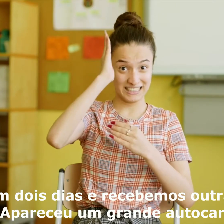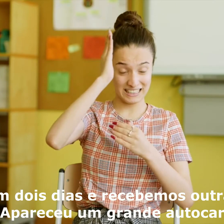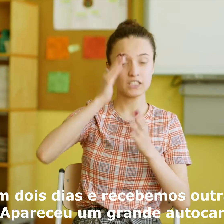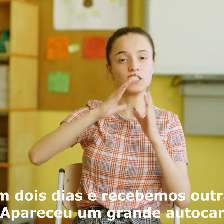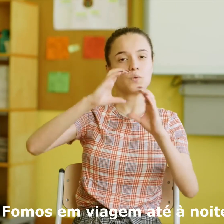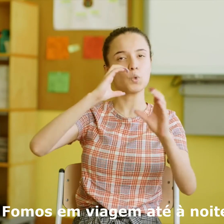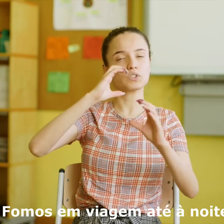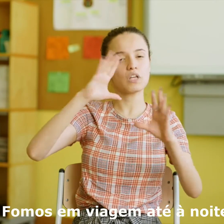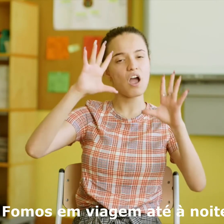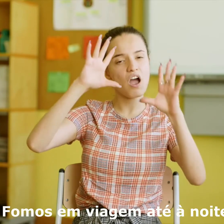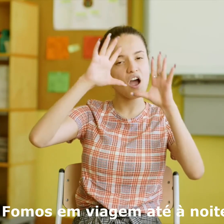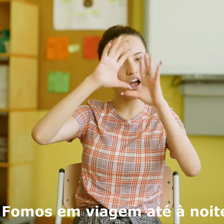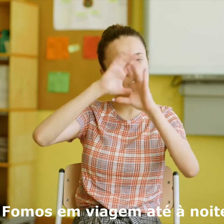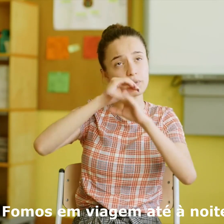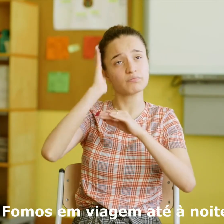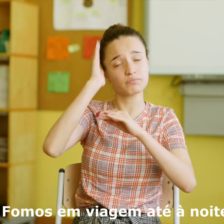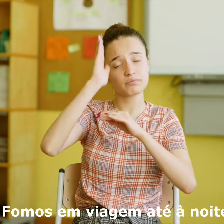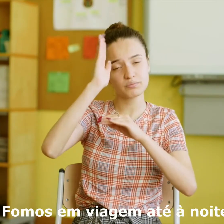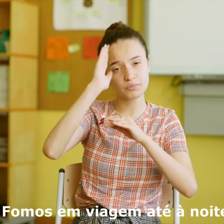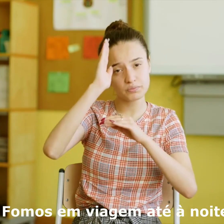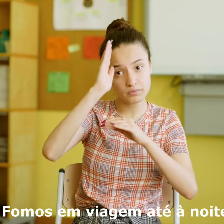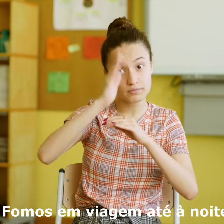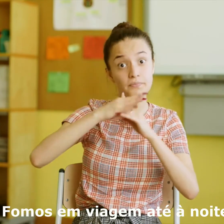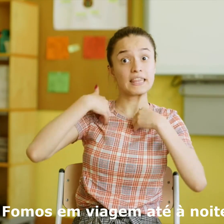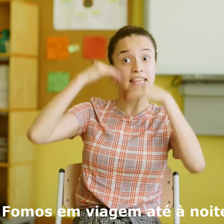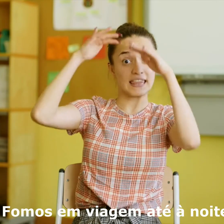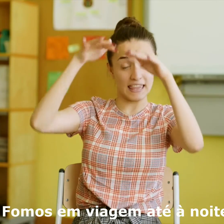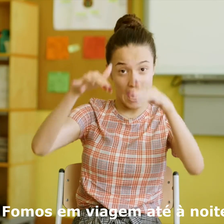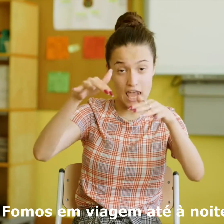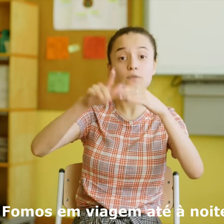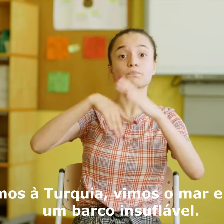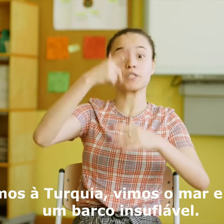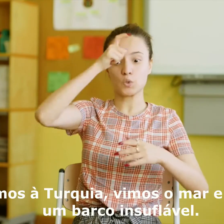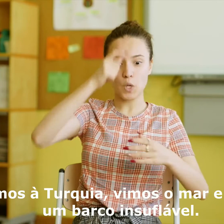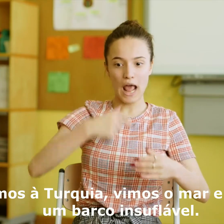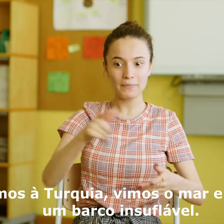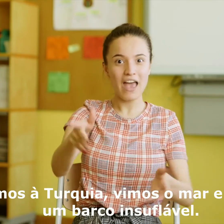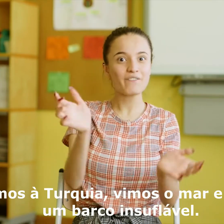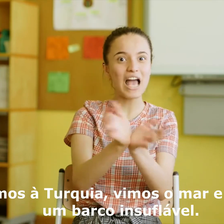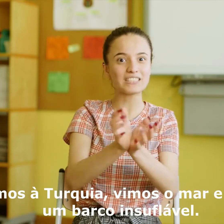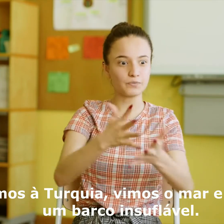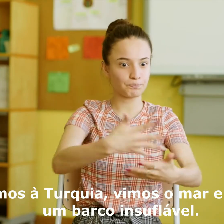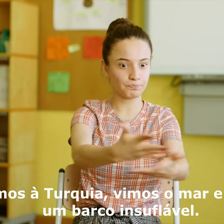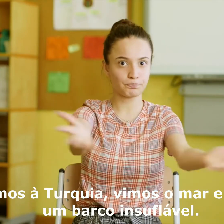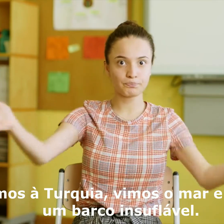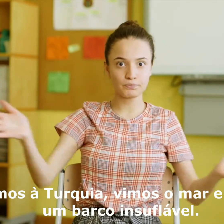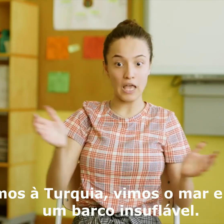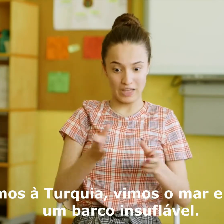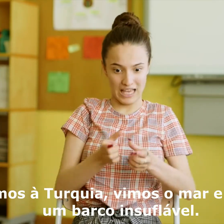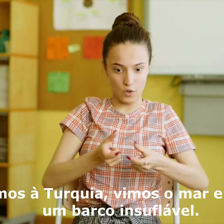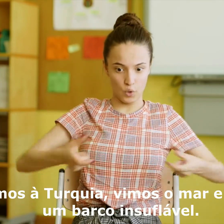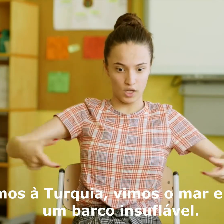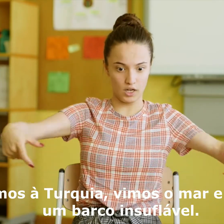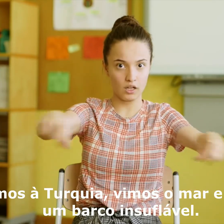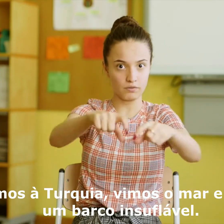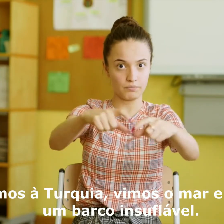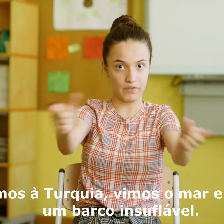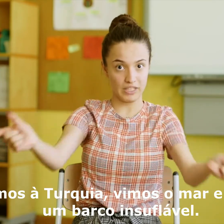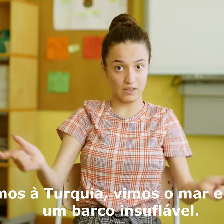enorme. Tivemos de ir numa viagem que durou até à noite. Então depois chegamos à Turquia, ao mar da Turquia, e estava